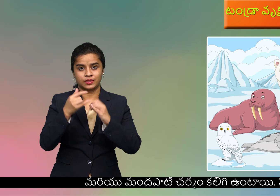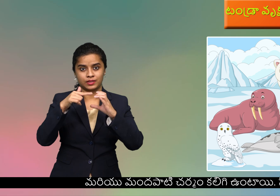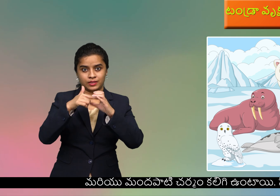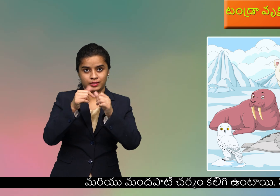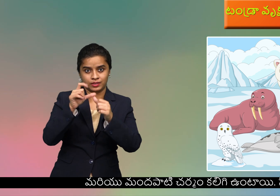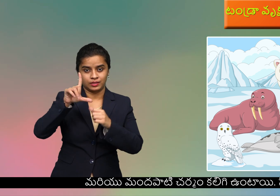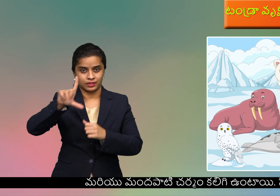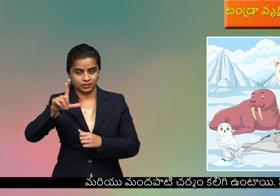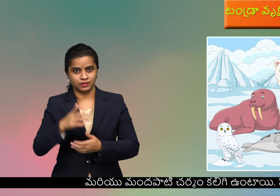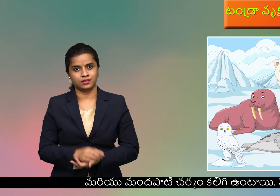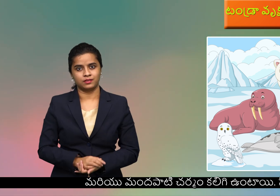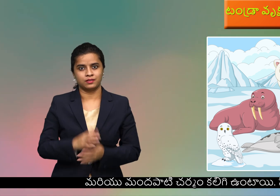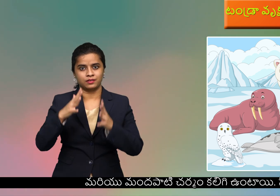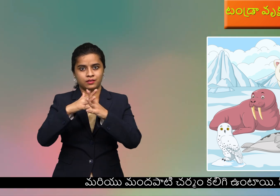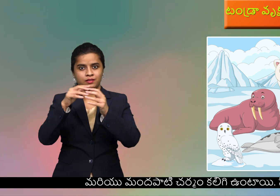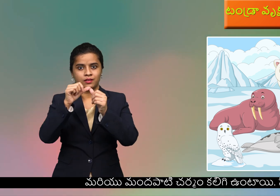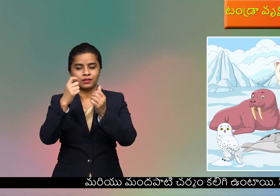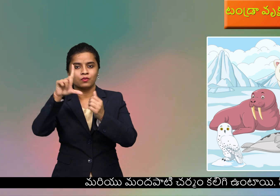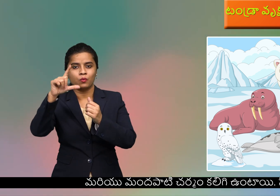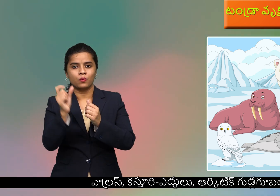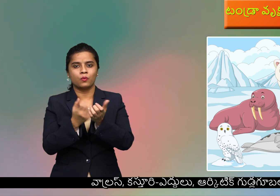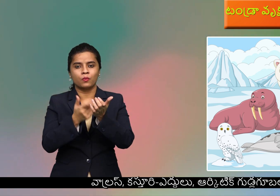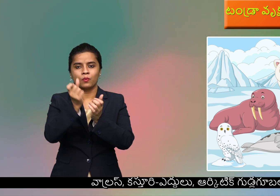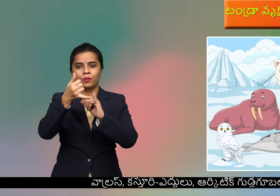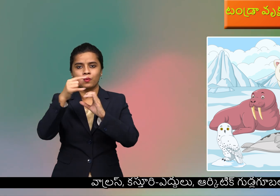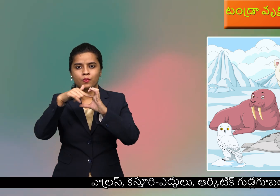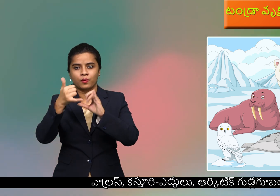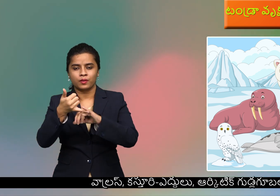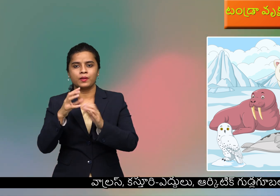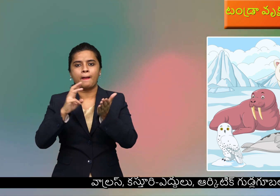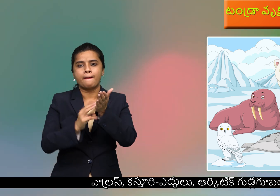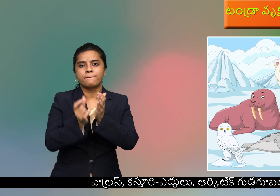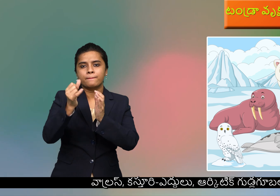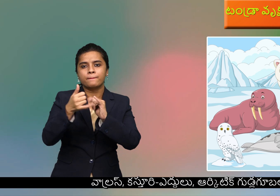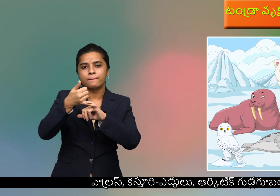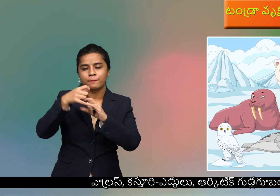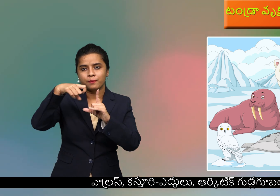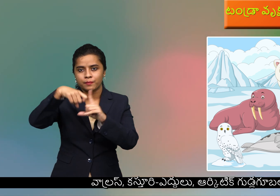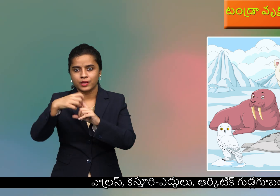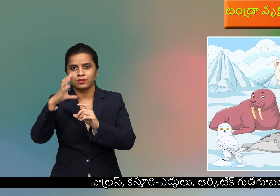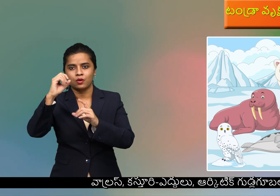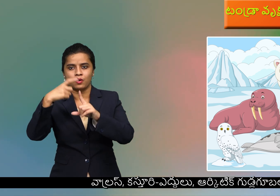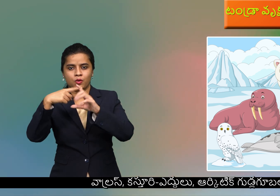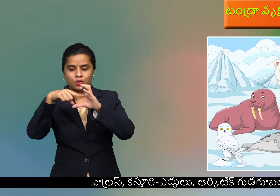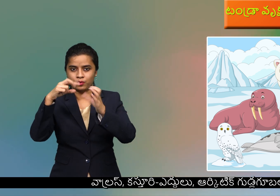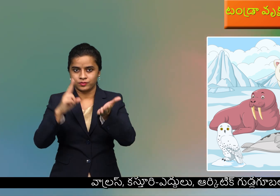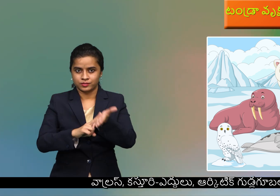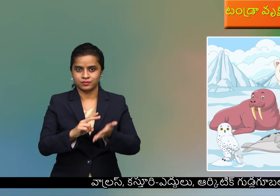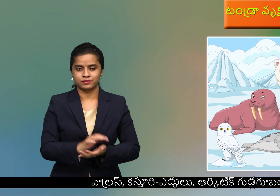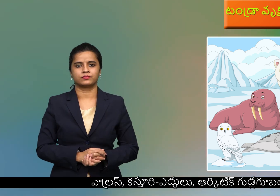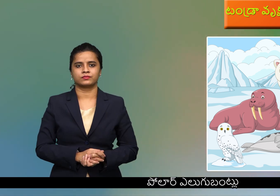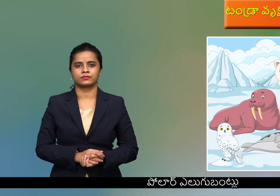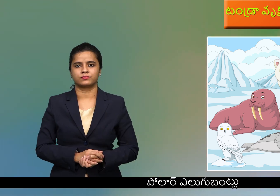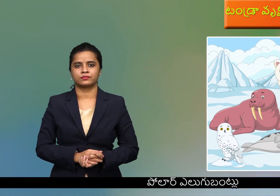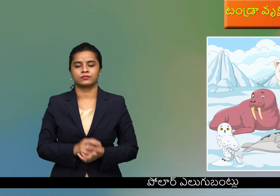మరియు మందపాటి చర్మం కలిగి ఉంటాయి. సీల్, వాల్రస్, కస్తూరి ఎద్దులు, ఆర్కిటిక్